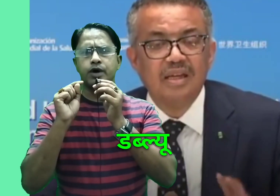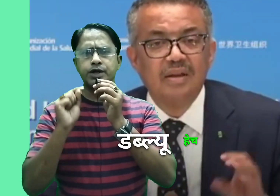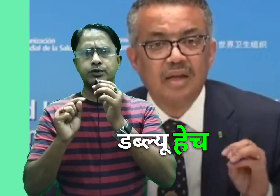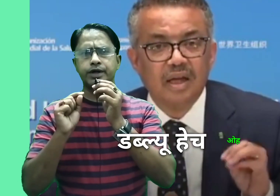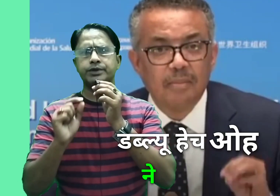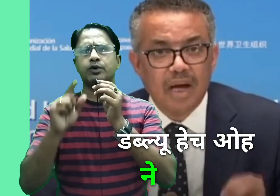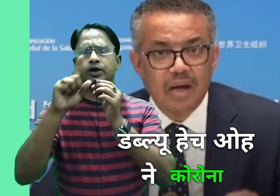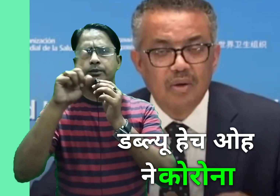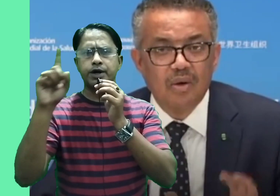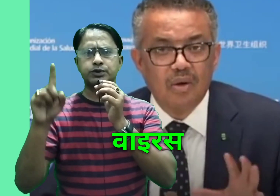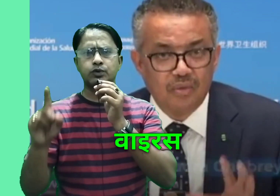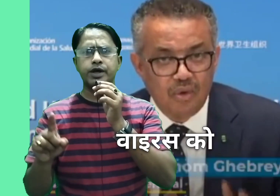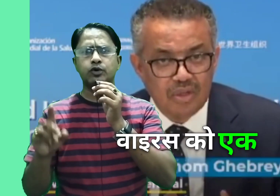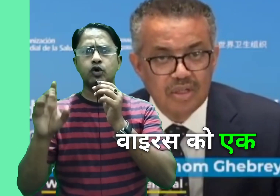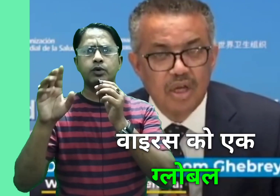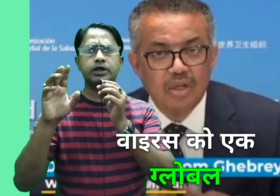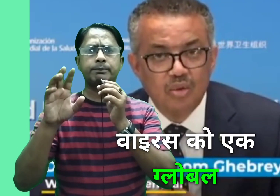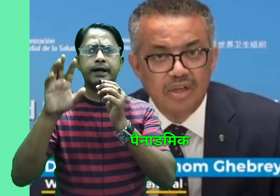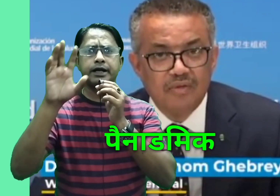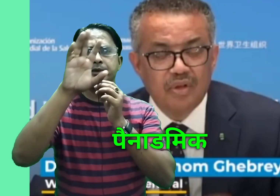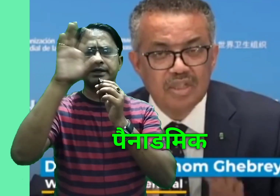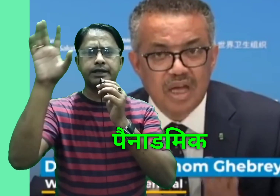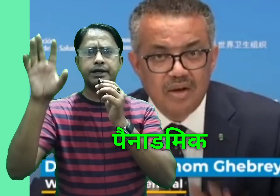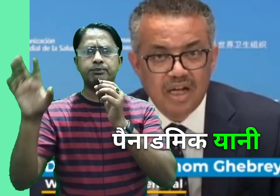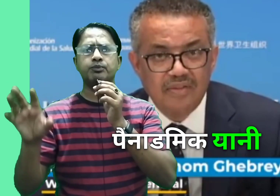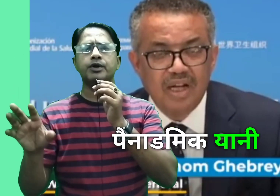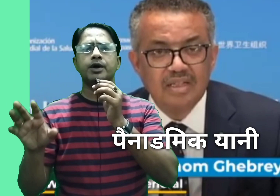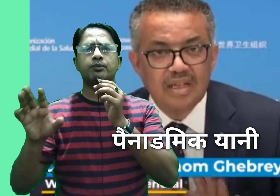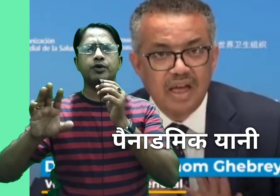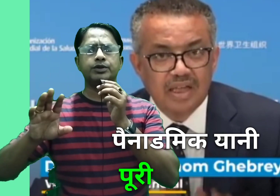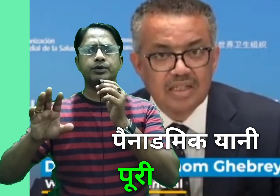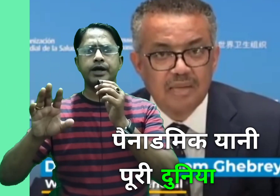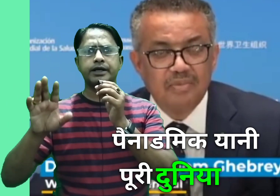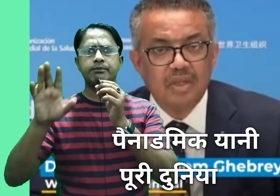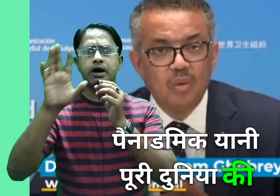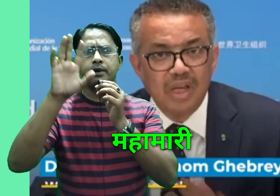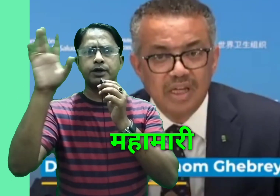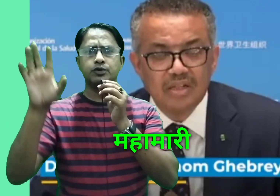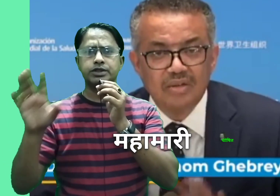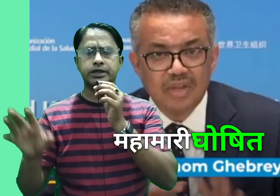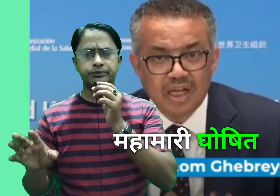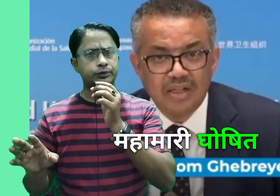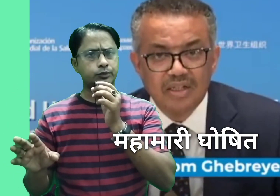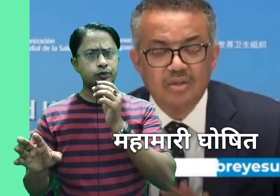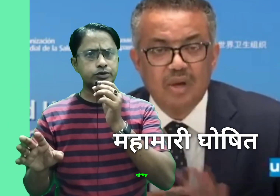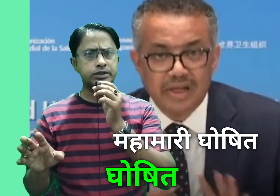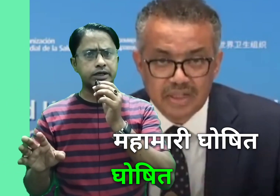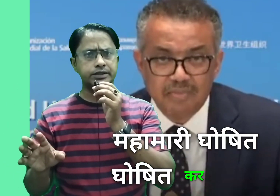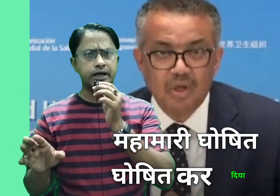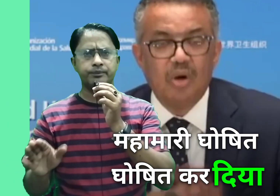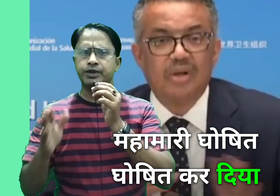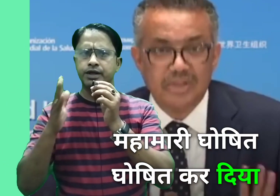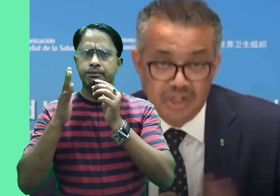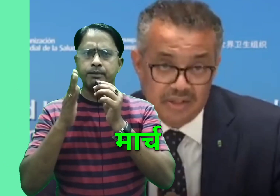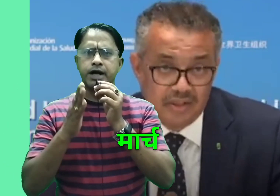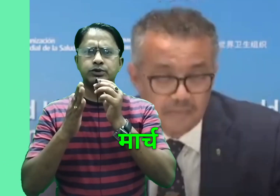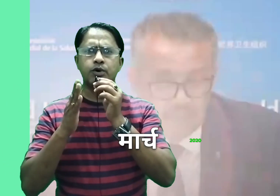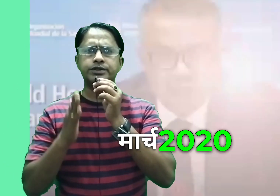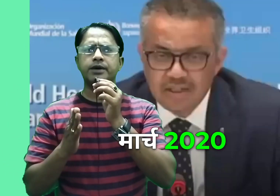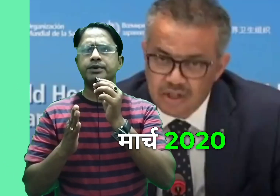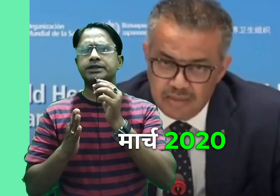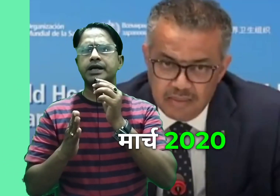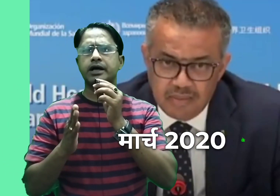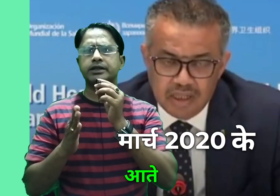में WHO ने कोरोना वायरस को एक ग्लोबल पैंडेमिक यानी पूरी दुनिया के लिए महामारी घोषित कर दिया।